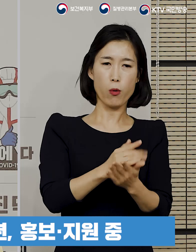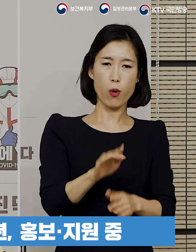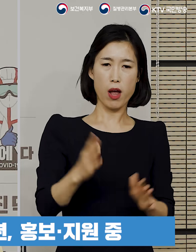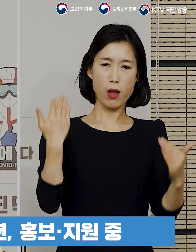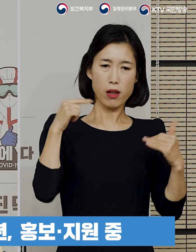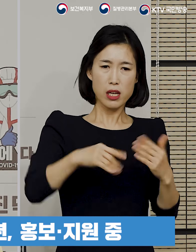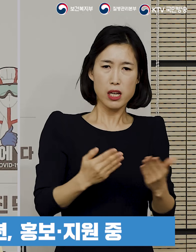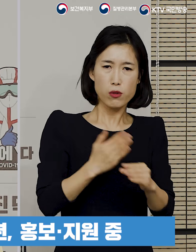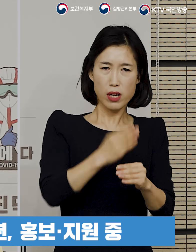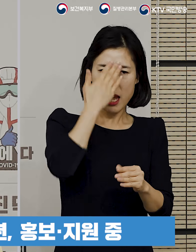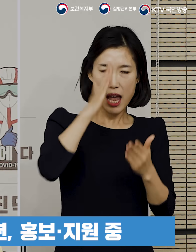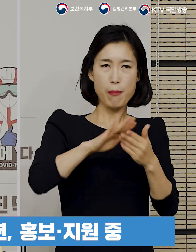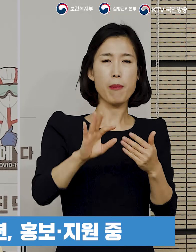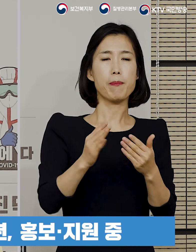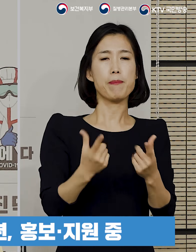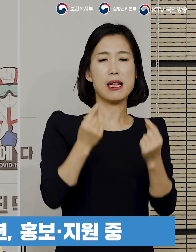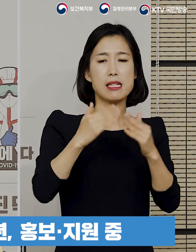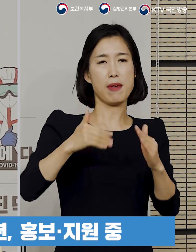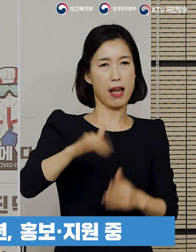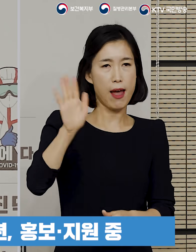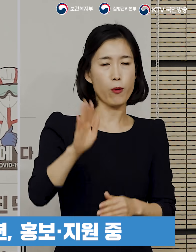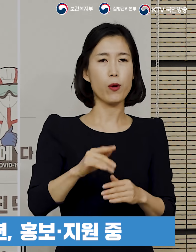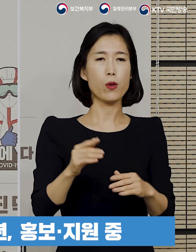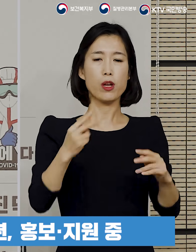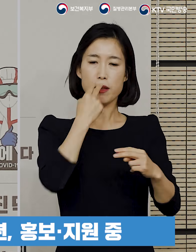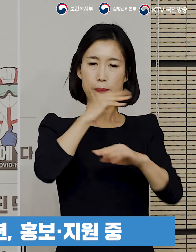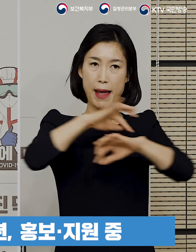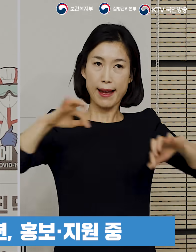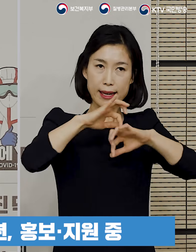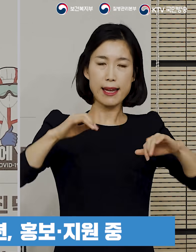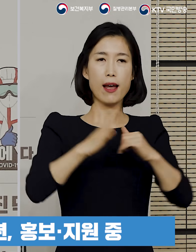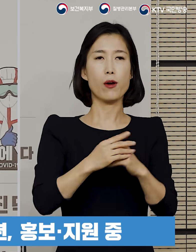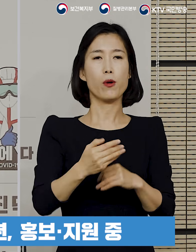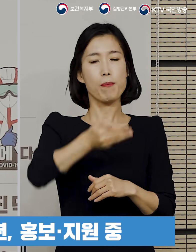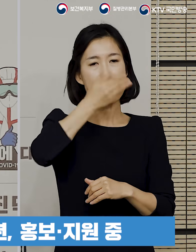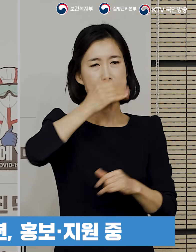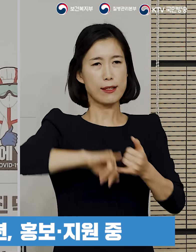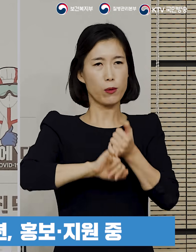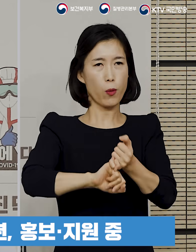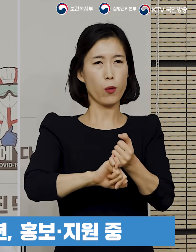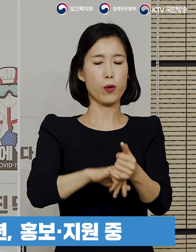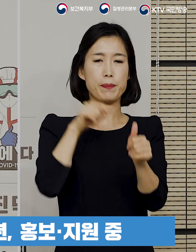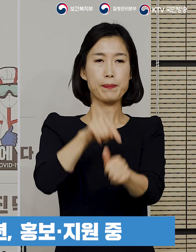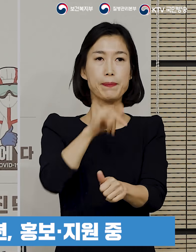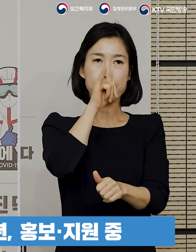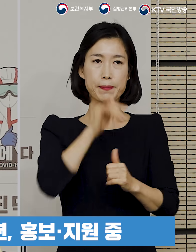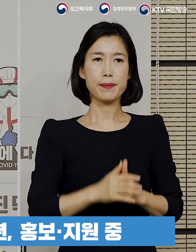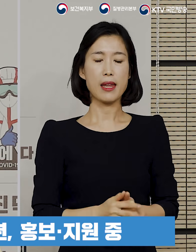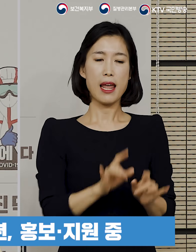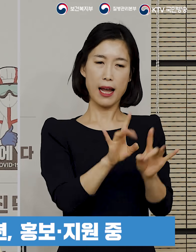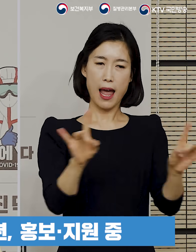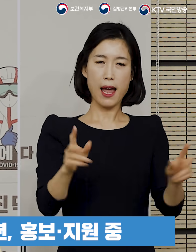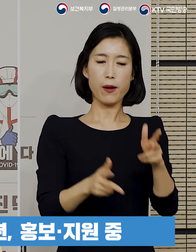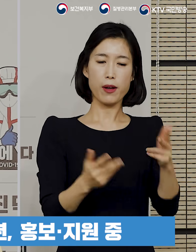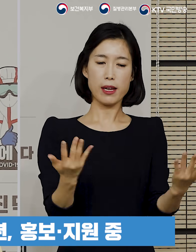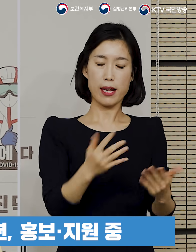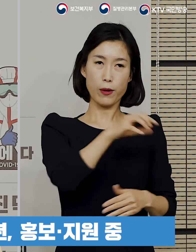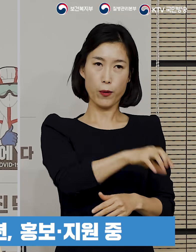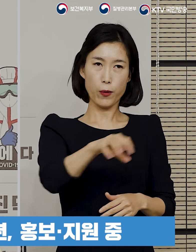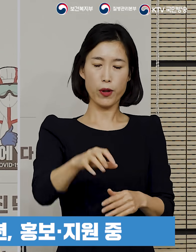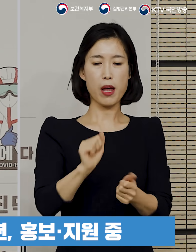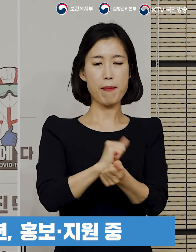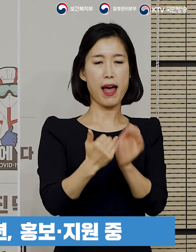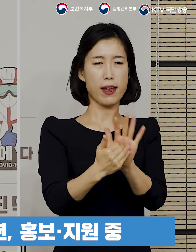즉시 퇴근 조치, 환기 소독, 마스크 착용을 공통사항으로 규정하고 있습니다. 각